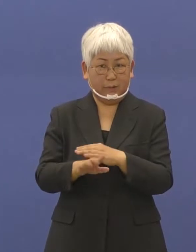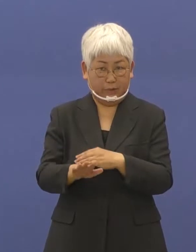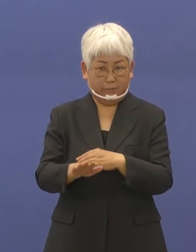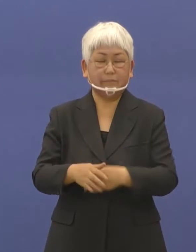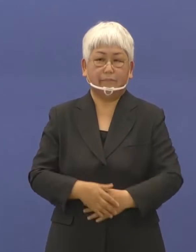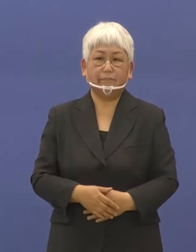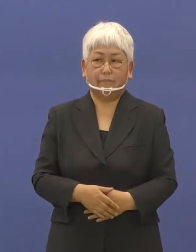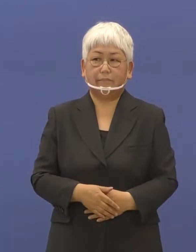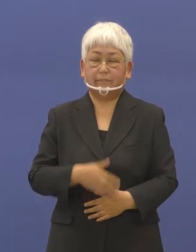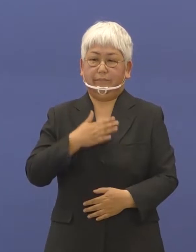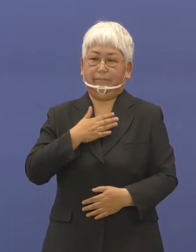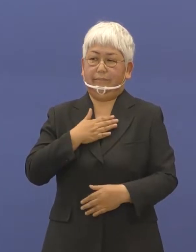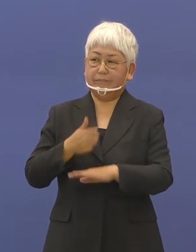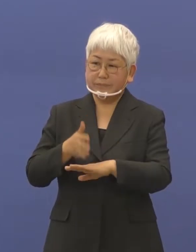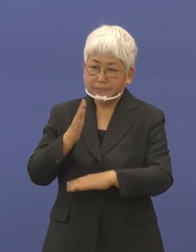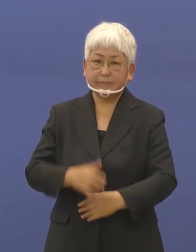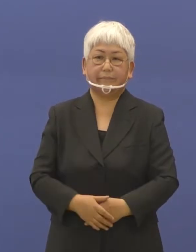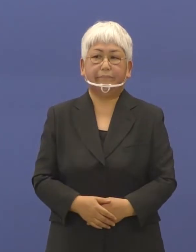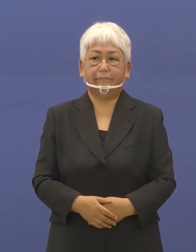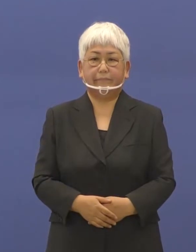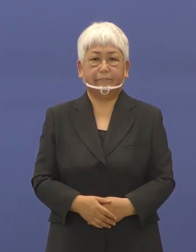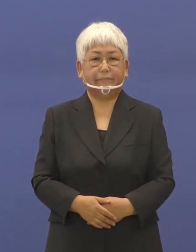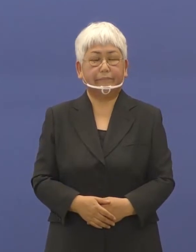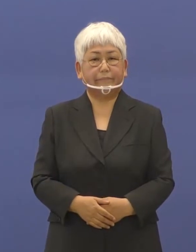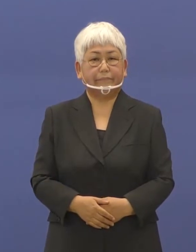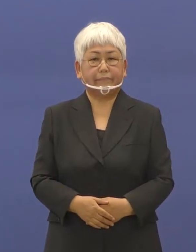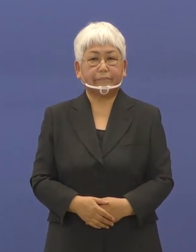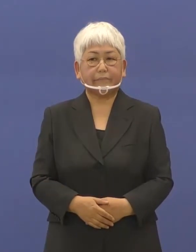はい、わかりました。ありがとうございます。